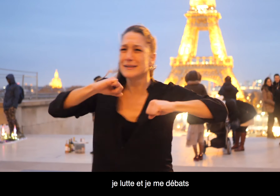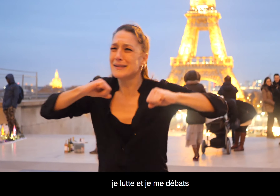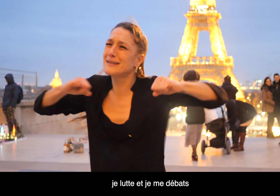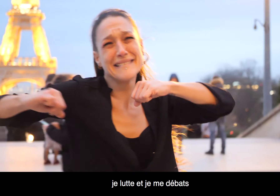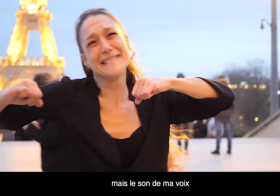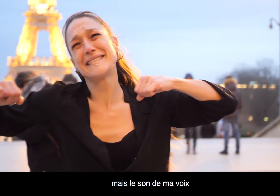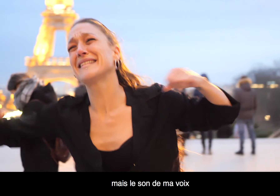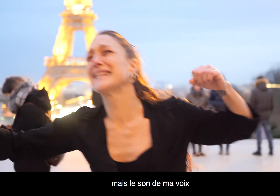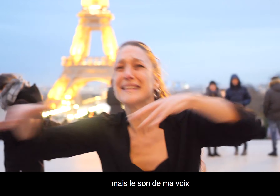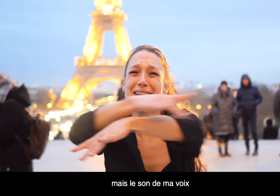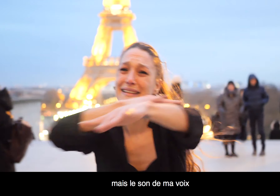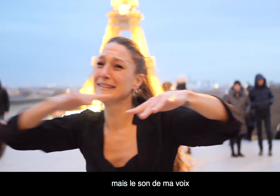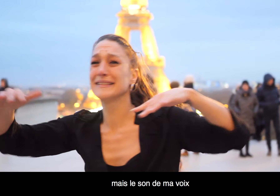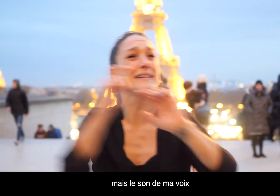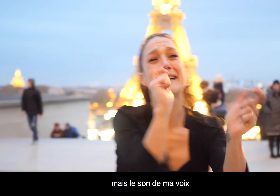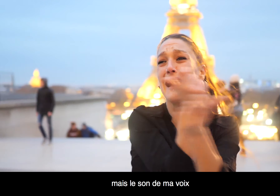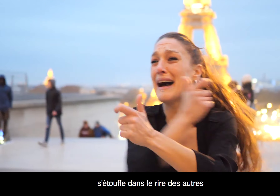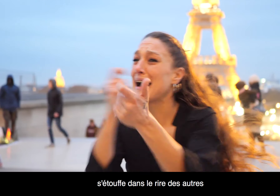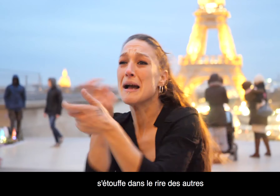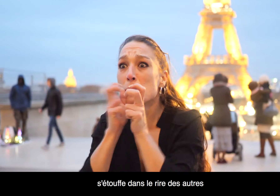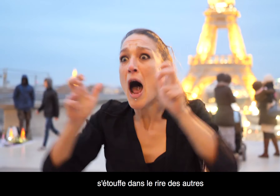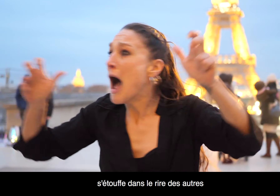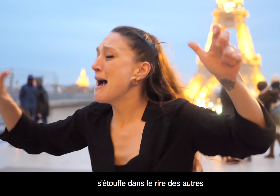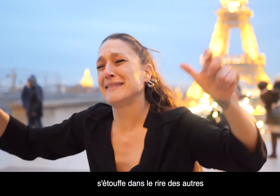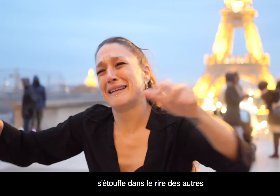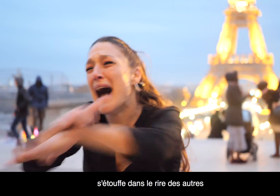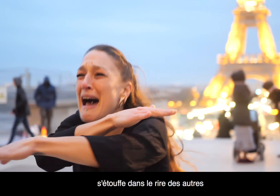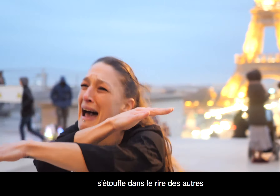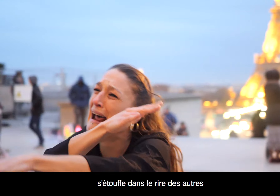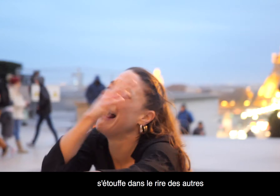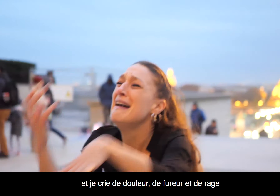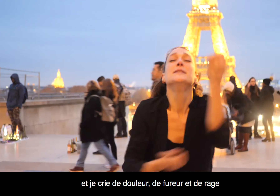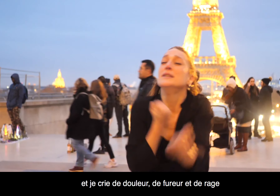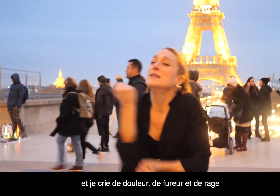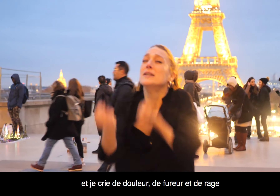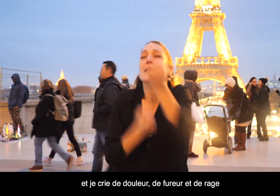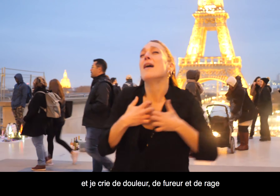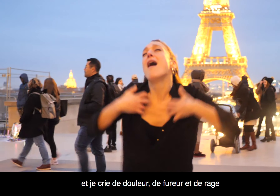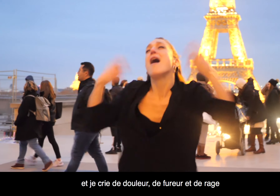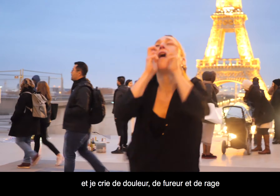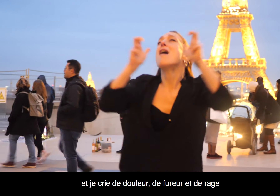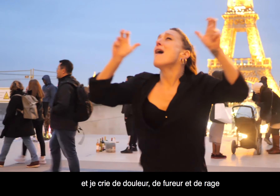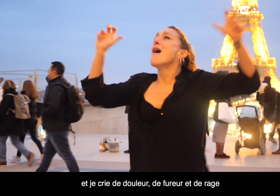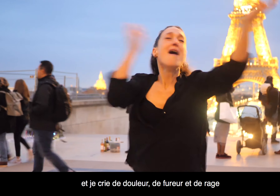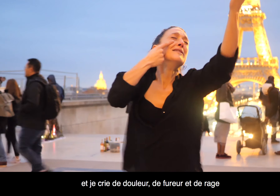débat. Mais le son de ma voix s'étouffe dans le rire des autres et je crie de douleur, de fureur et de rage